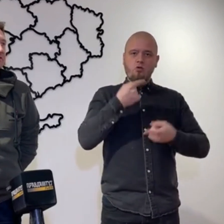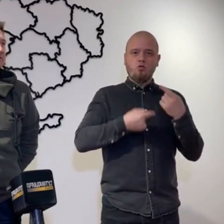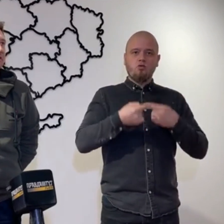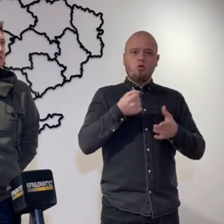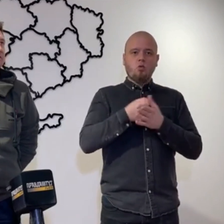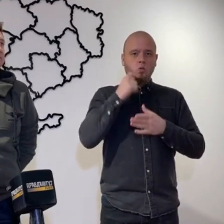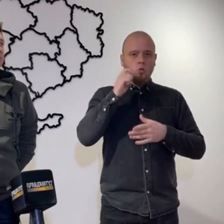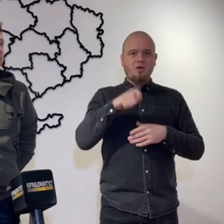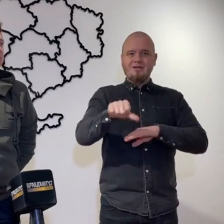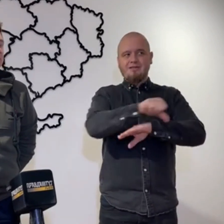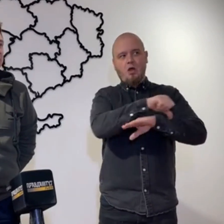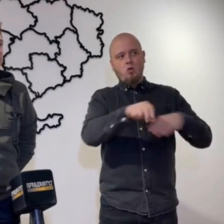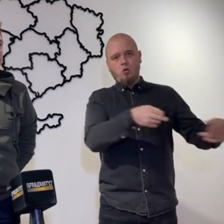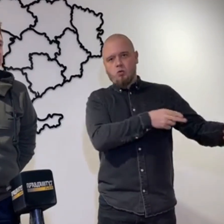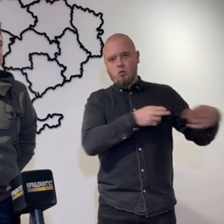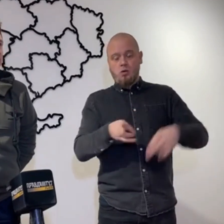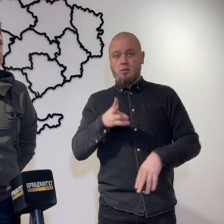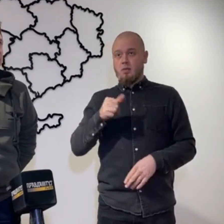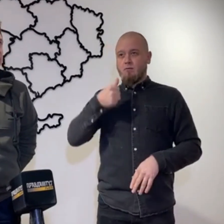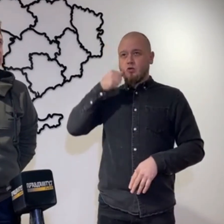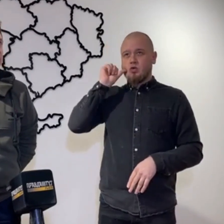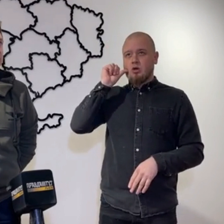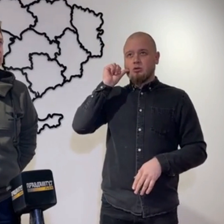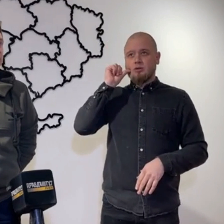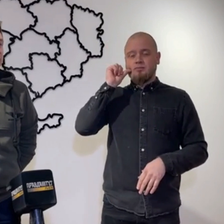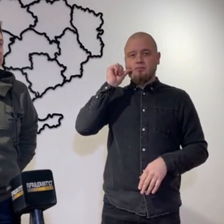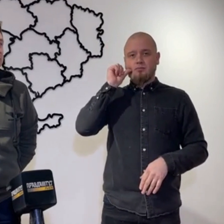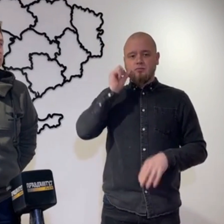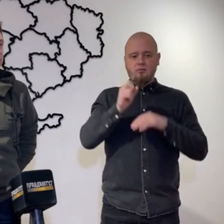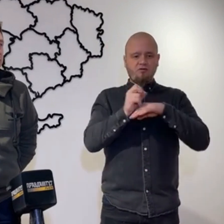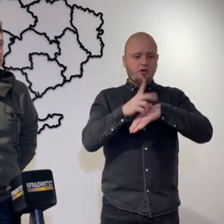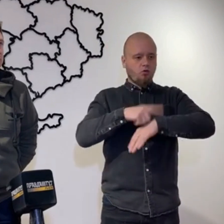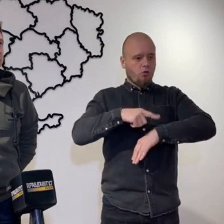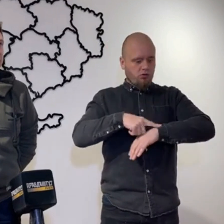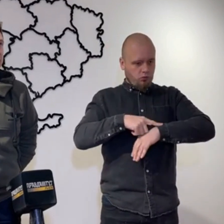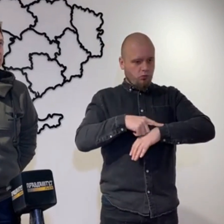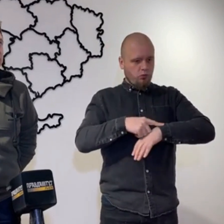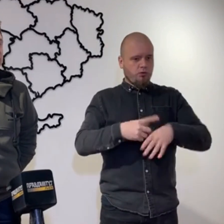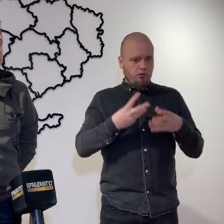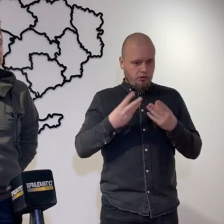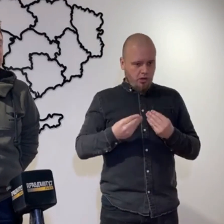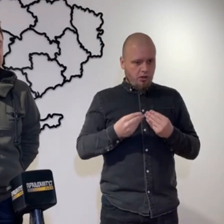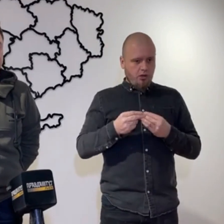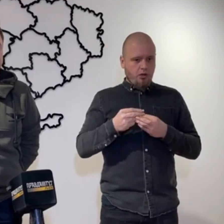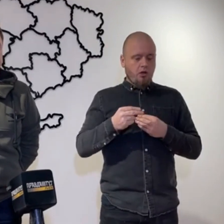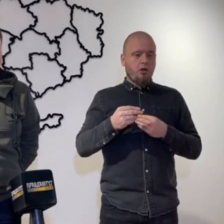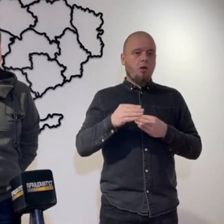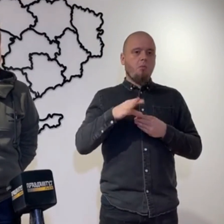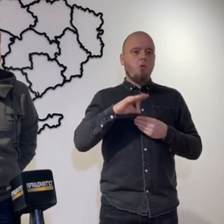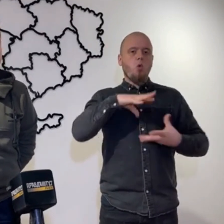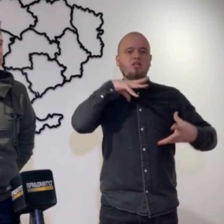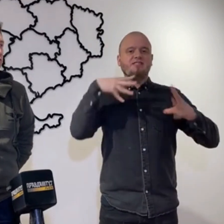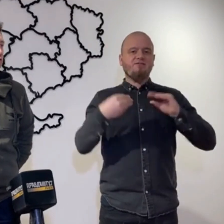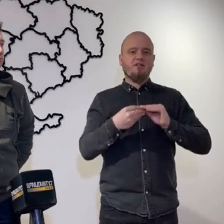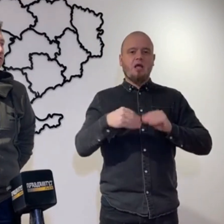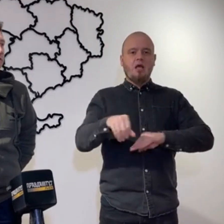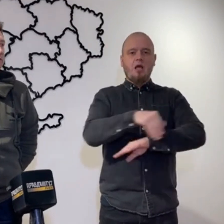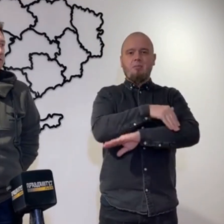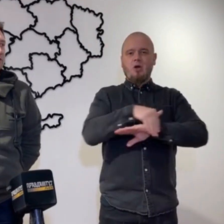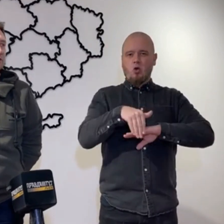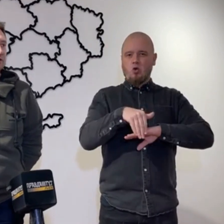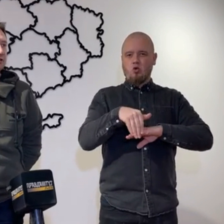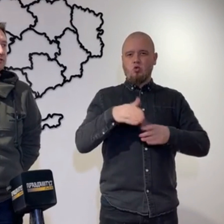вже до України з-за кордону? На вчорашню 12 годину дня по звіту прикордонної